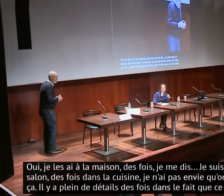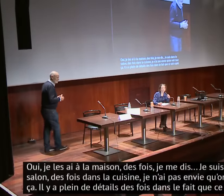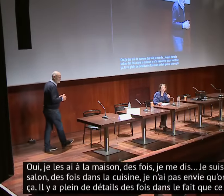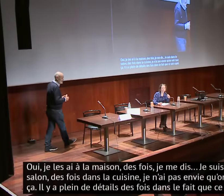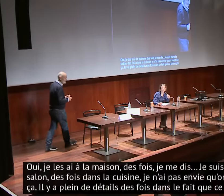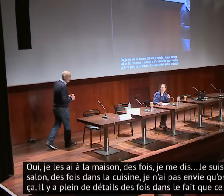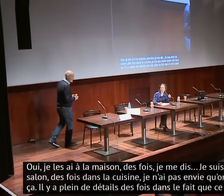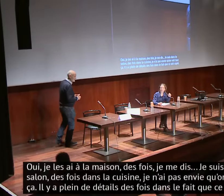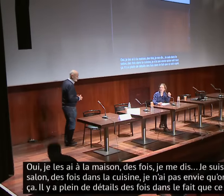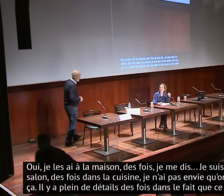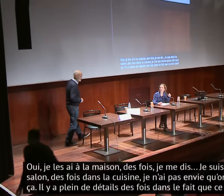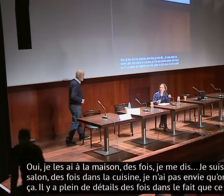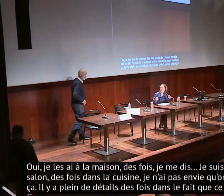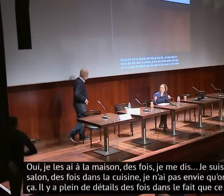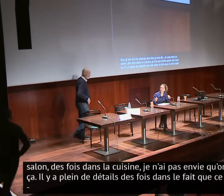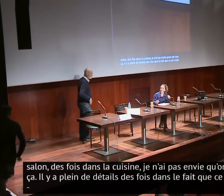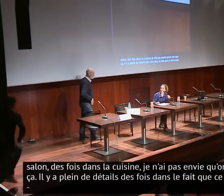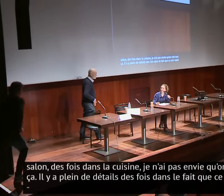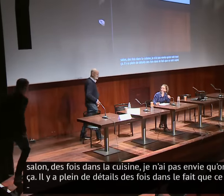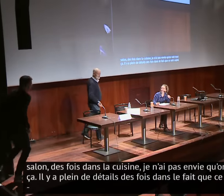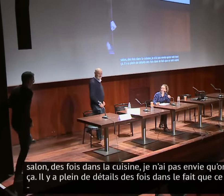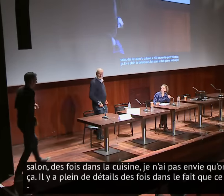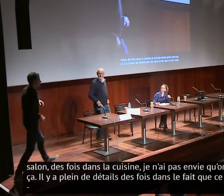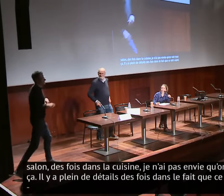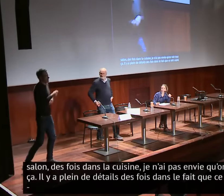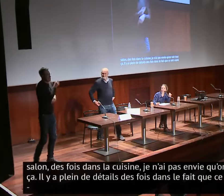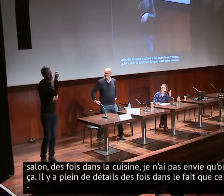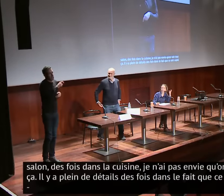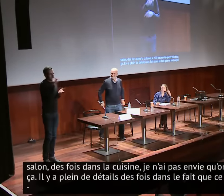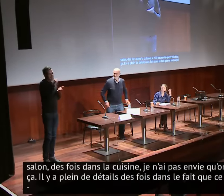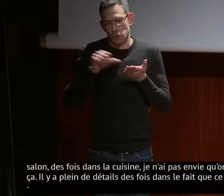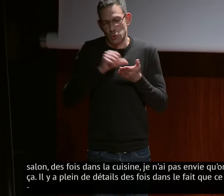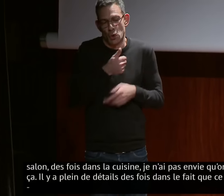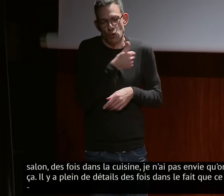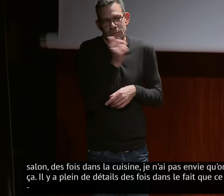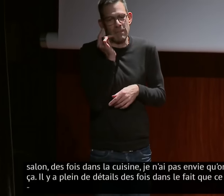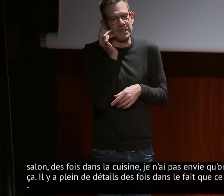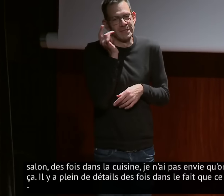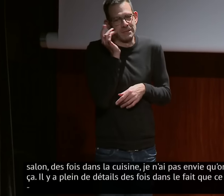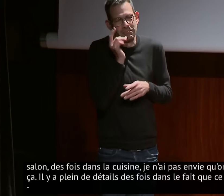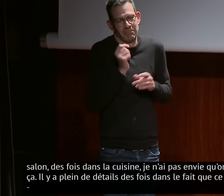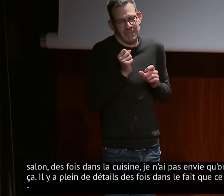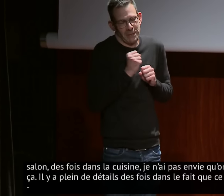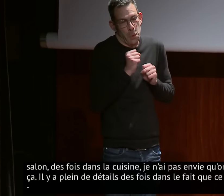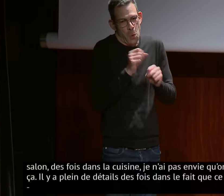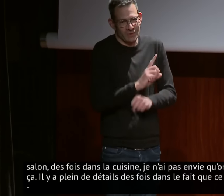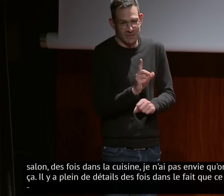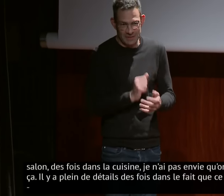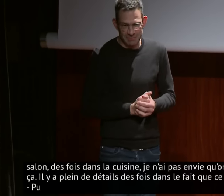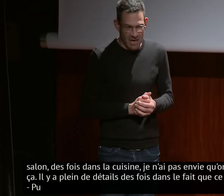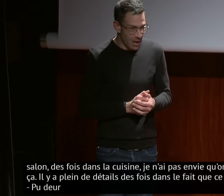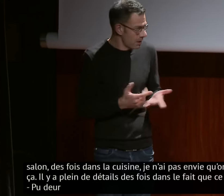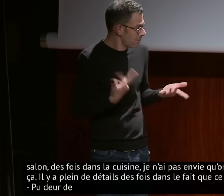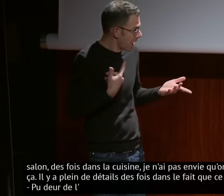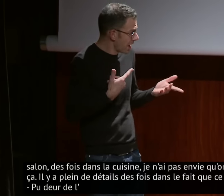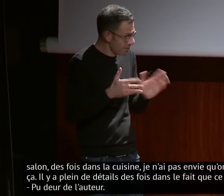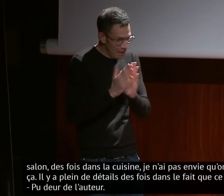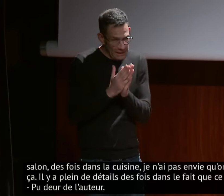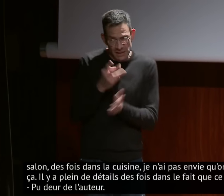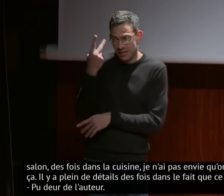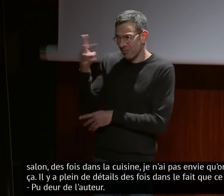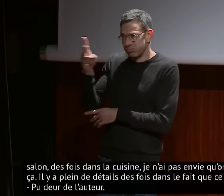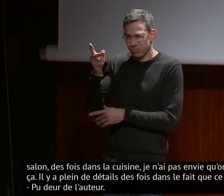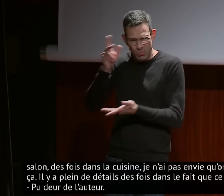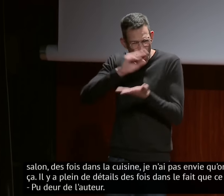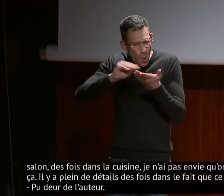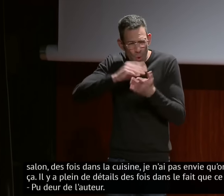Pudeur de l'auteur. Oui, pardon, je disais pudeur de l'auteur. Il y a des taches et des ratures sur les manuscrits des